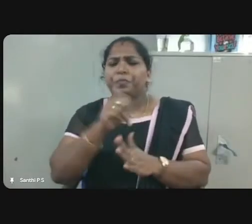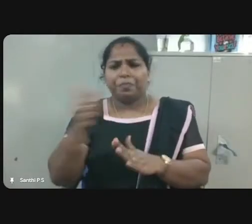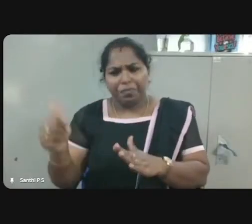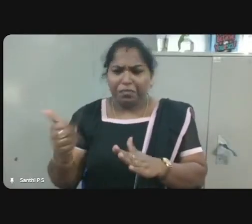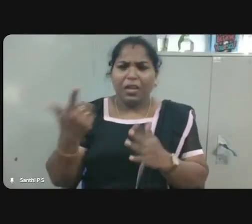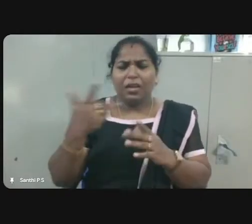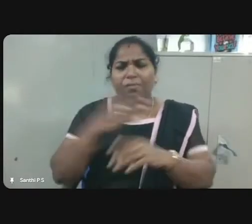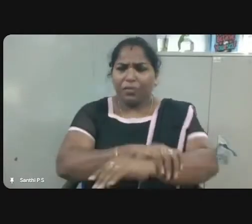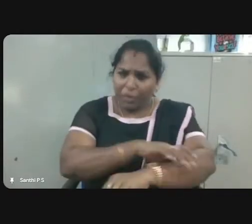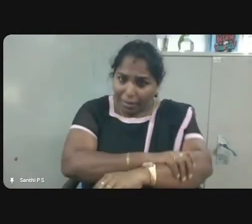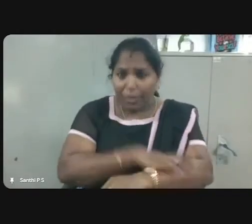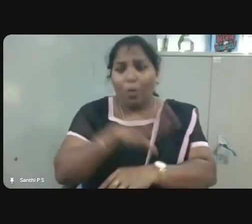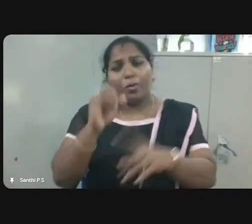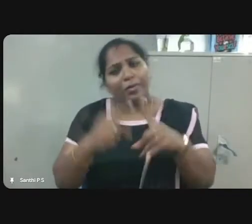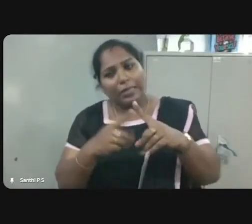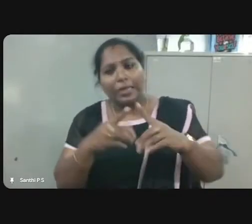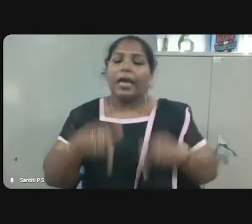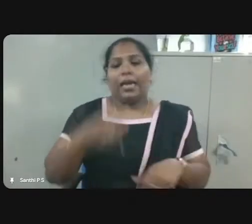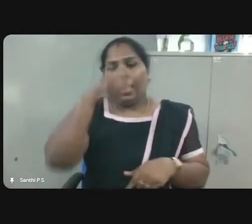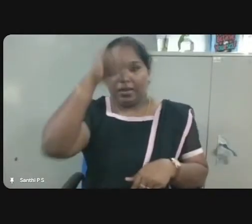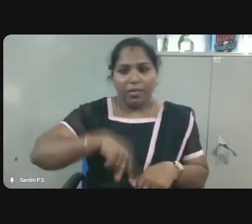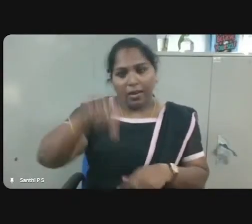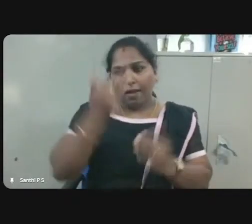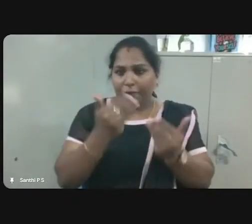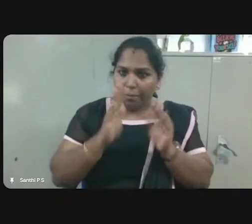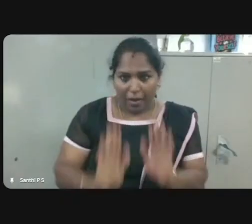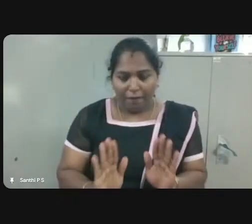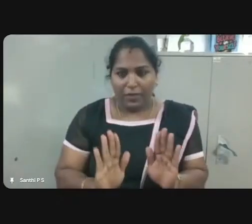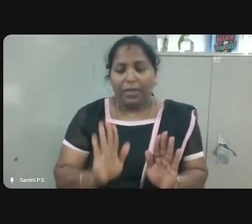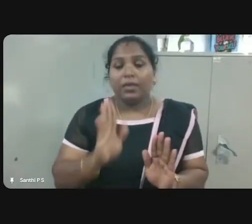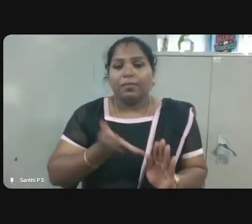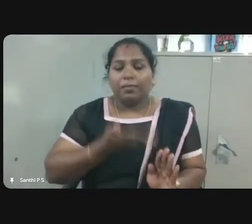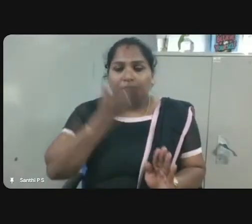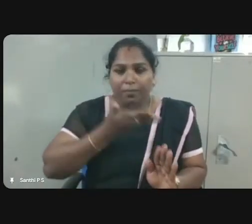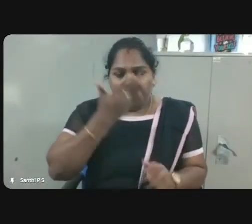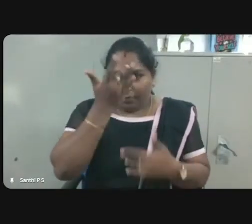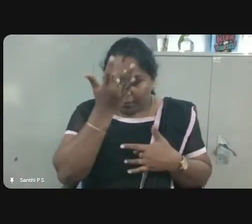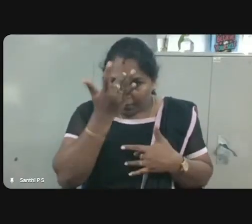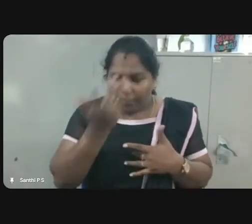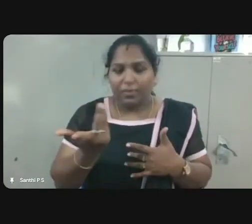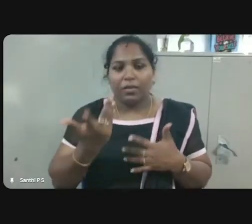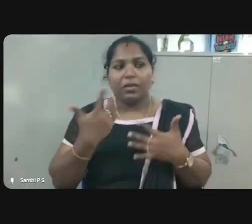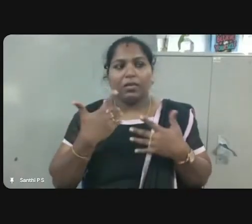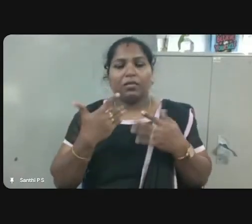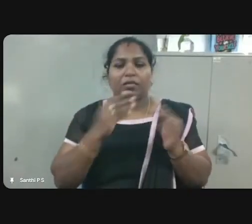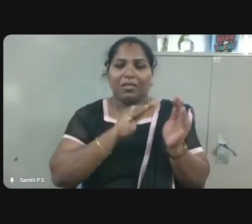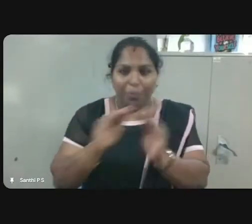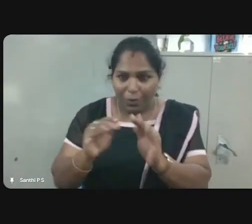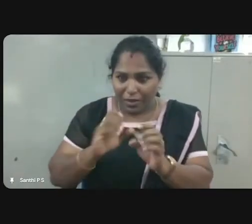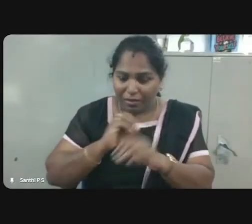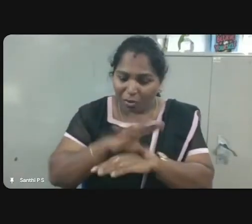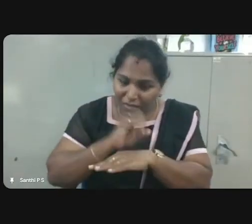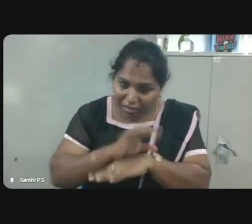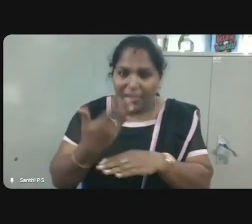ഫിസിയോതെറാപ്പി, ഓക്കുപേഷണൽ തെറാപ്പി, ശസ്ത്രക്രിയ ചികിത്സ, റെസ്പിറേറ്ററി ട്രീറ്റ്മെന്റ്, ശ്വസന സംരക്ഷണം, സപ്പോർട്ടീവ് കൗൺസിലിംഗ്,